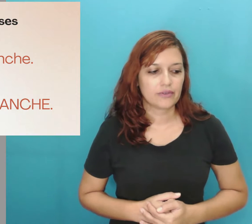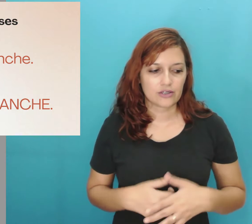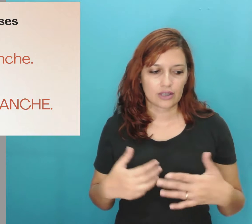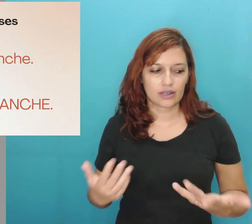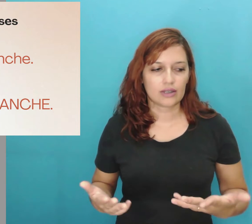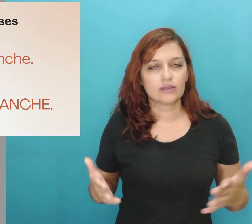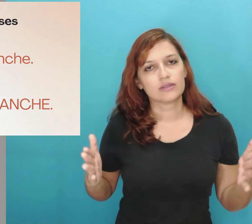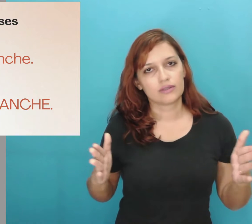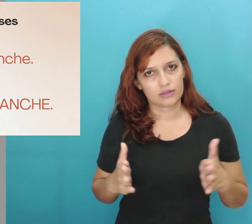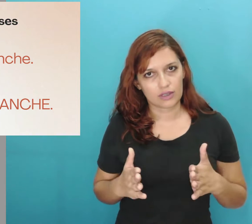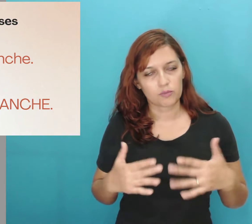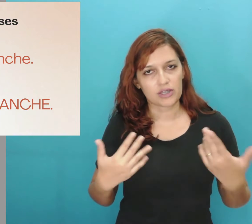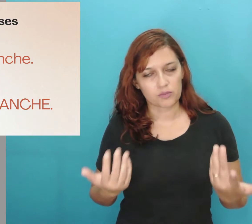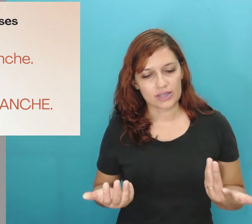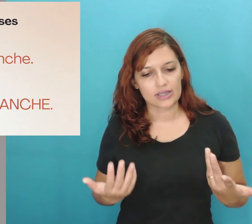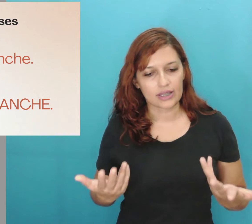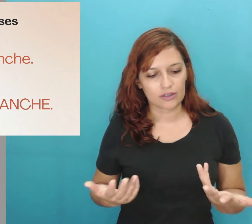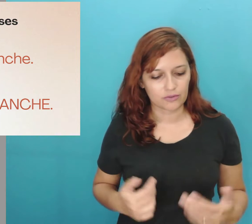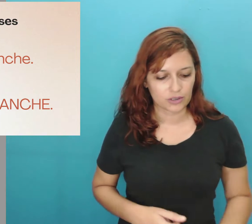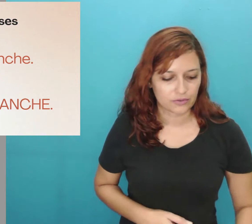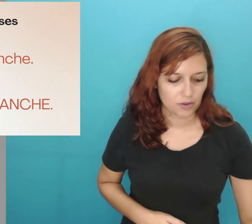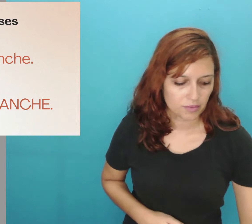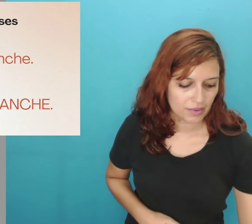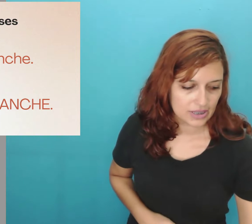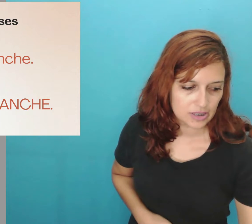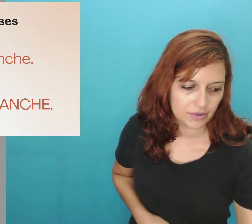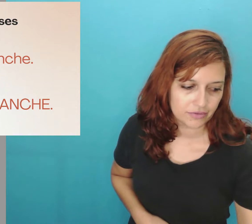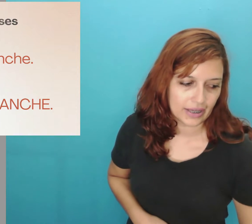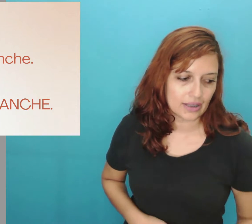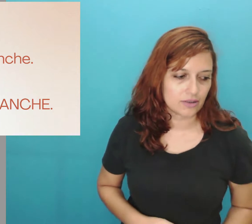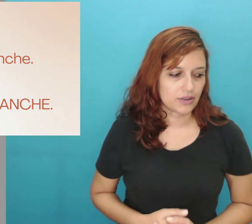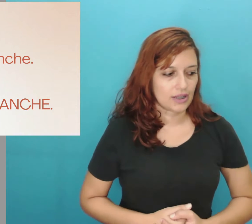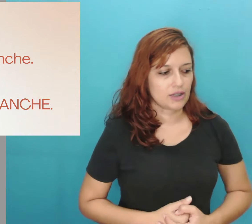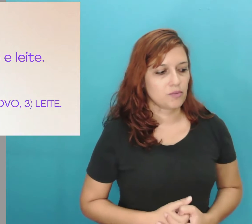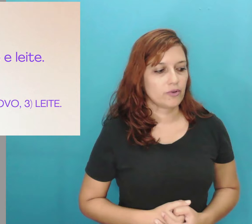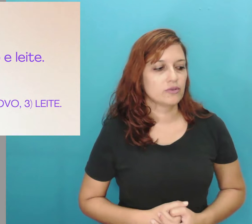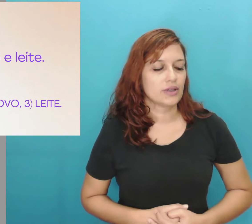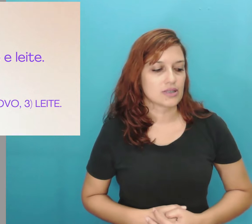Veja que, mesmo assim, ainda foi de forma mais simplificada do que na língua portuguesa.